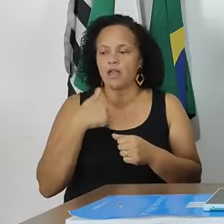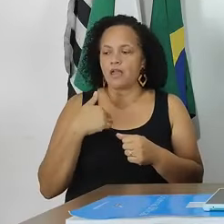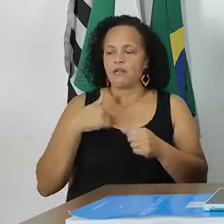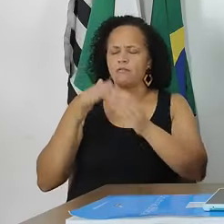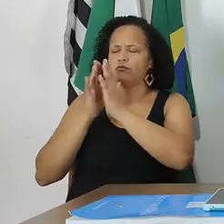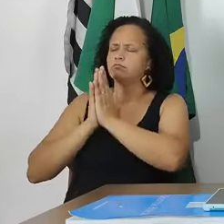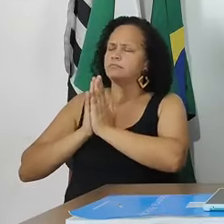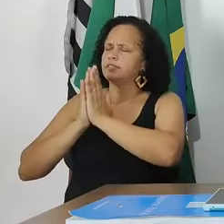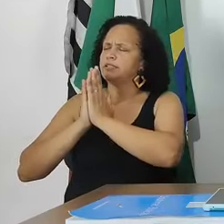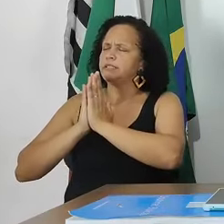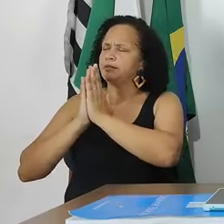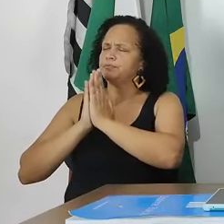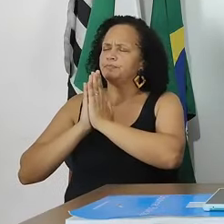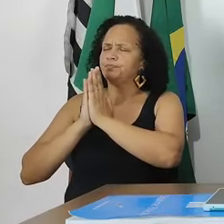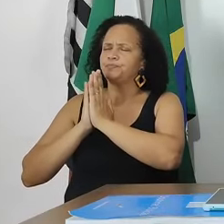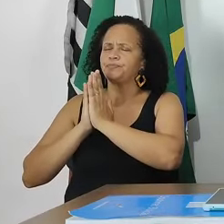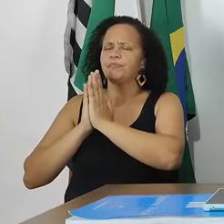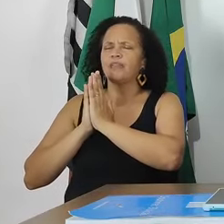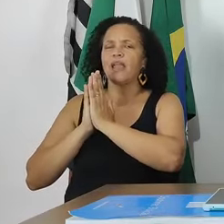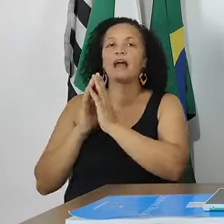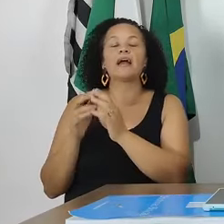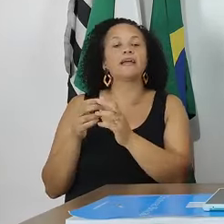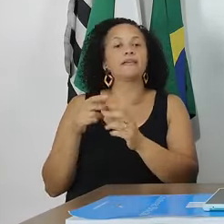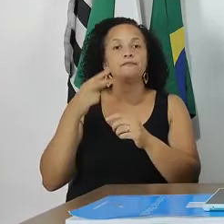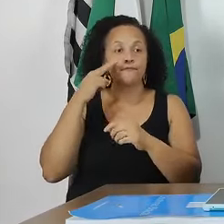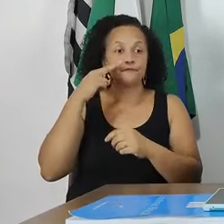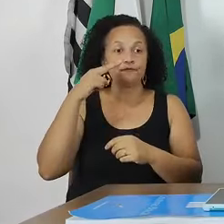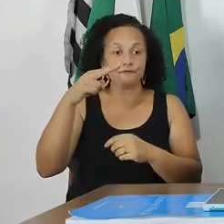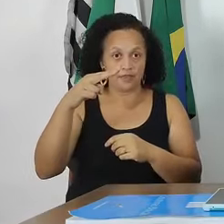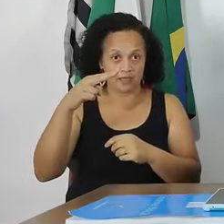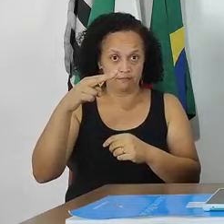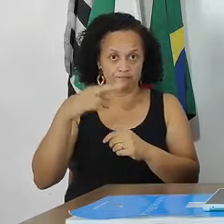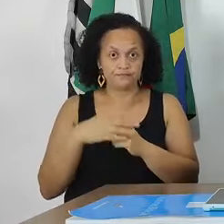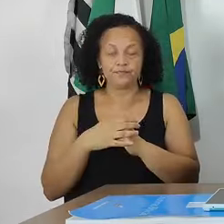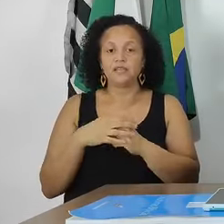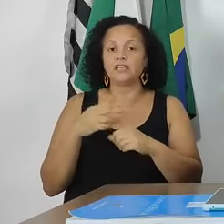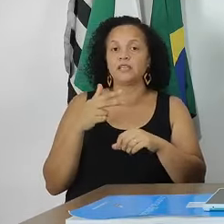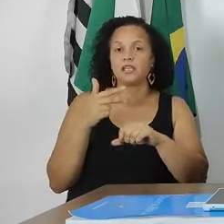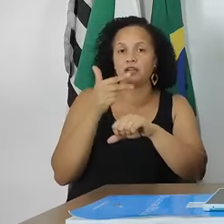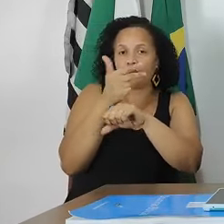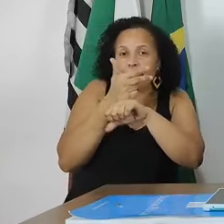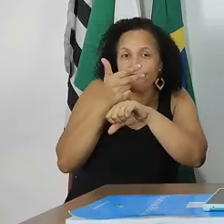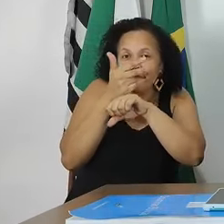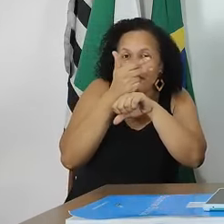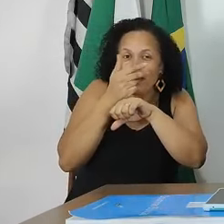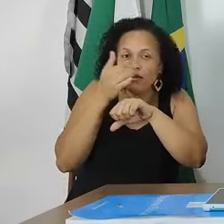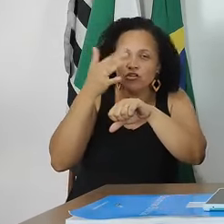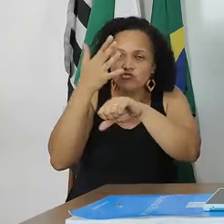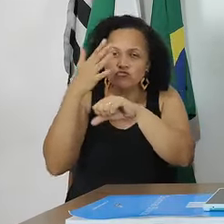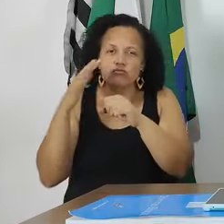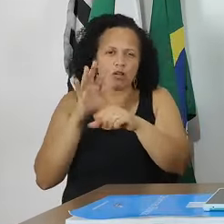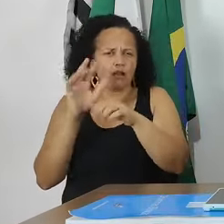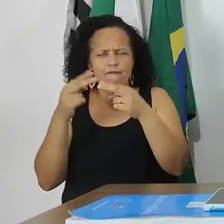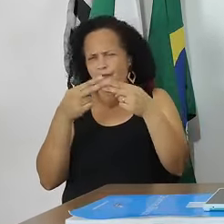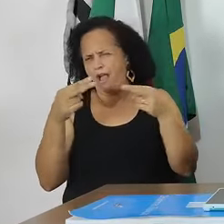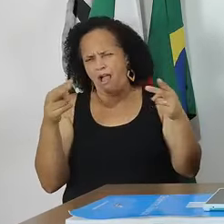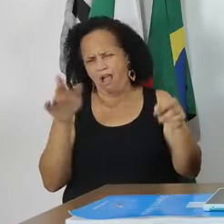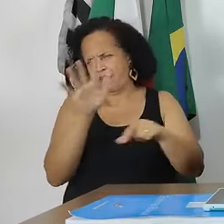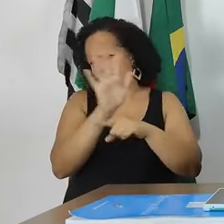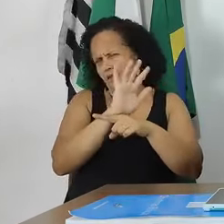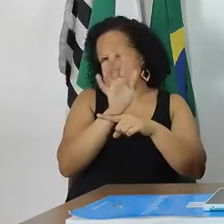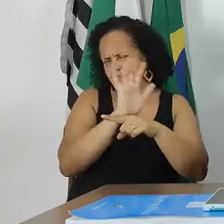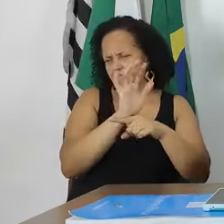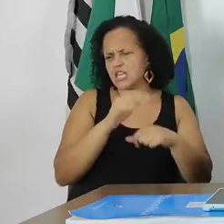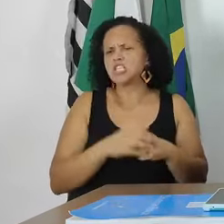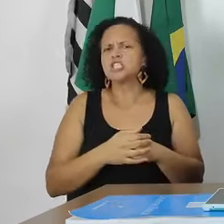Deus. Mas o diabo, ele está ao nosso redor. Ele está escutando tudo que a gente fala, tudo